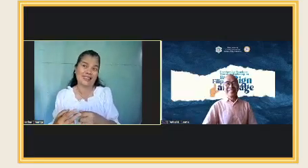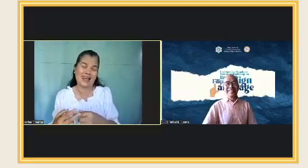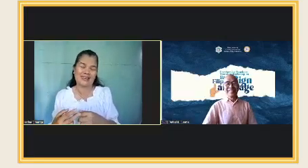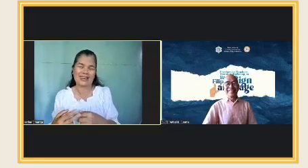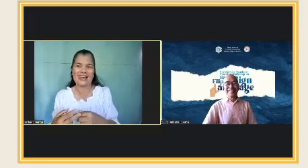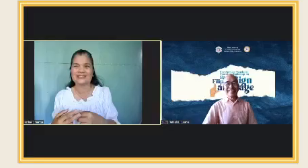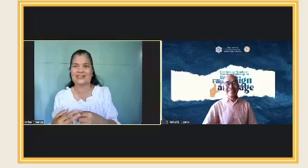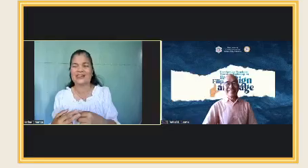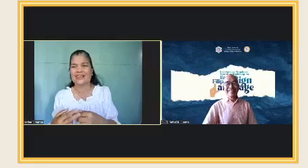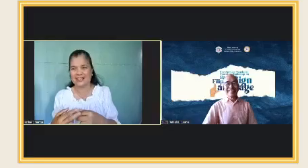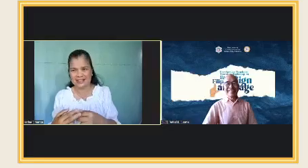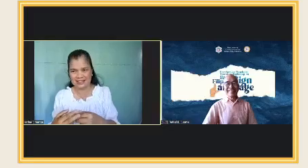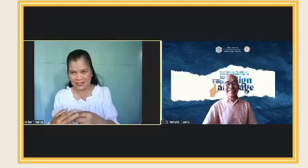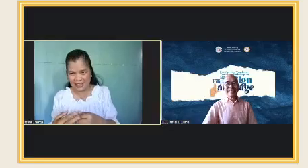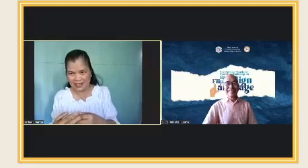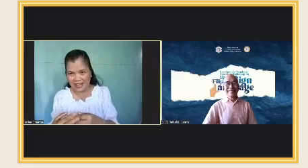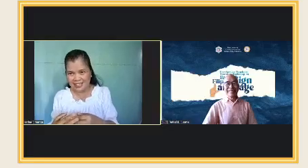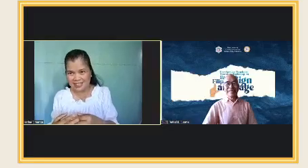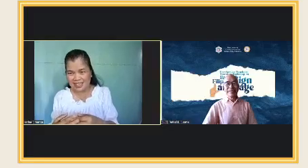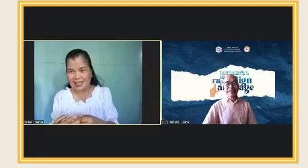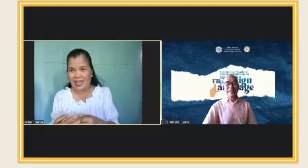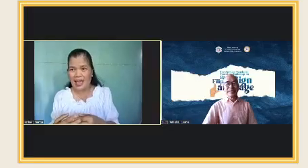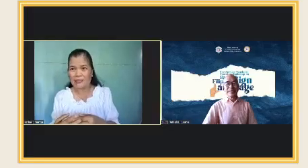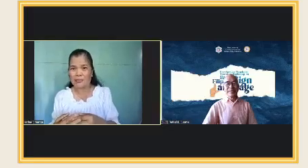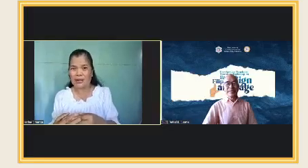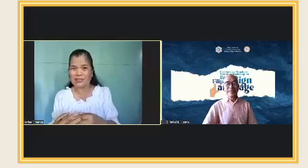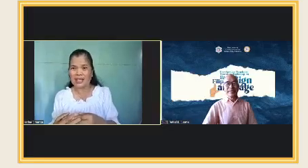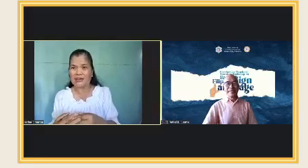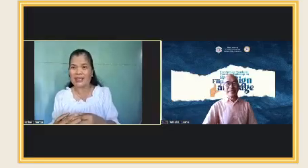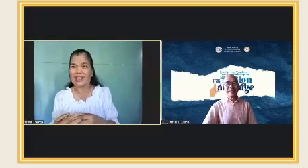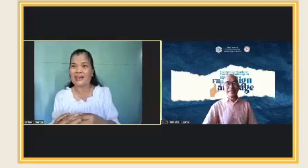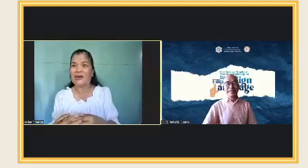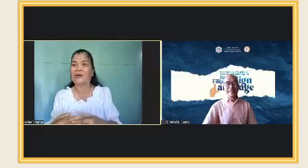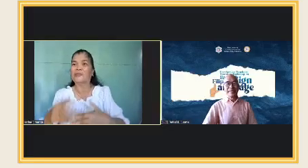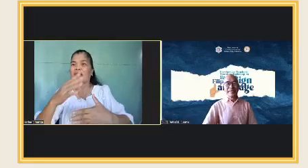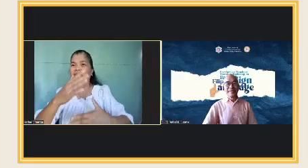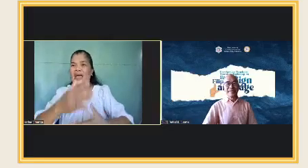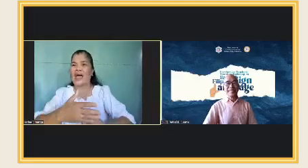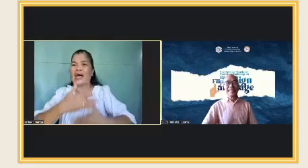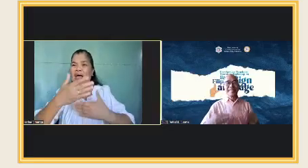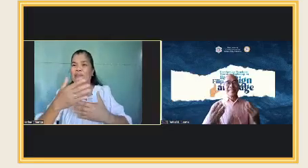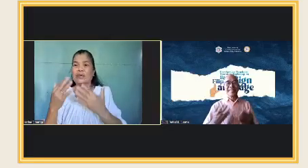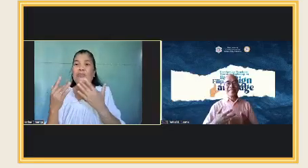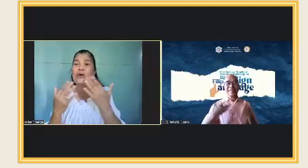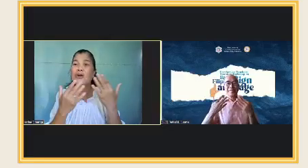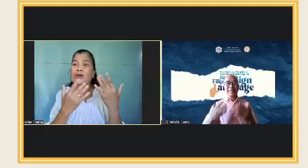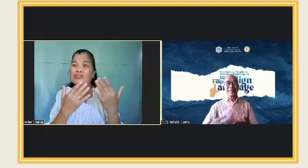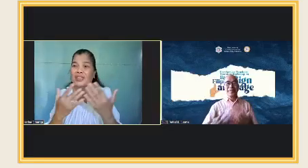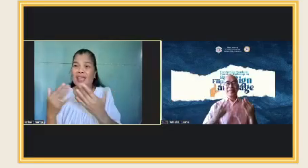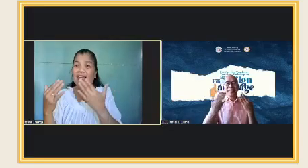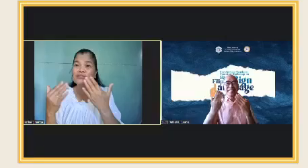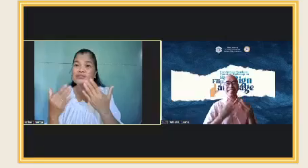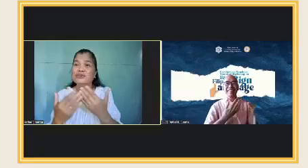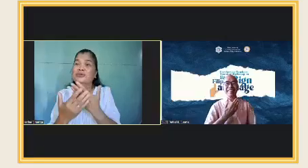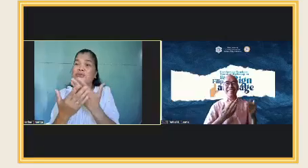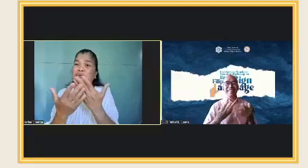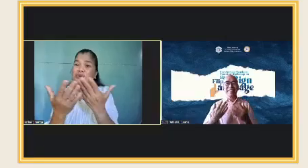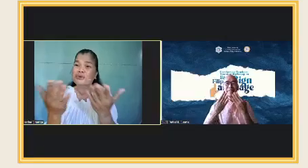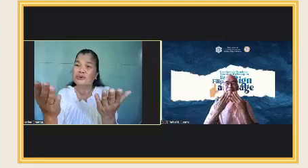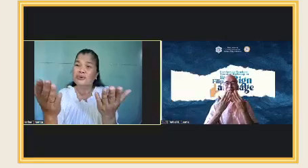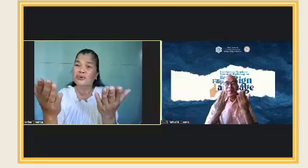ng kanta. Okay, so together, let's sing happy birthday. Ready, go. Happy birthday